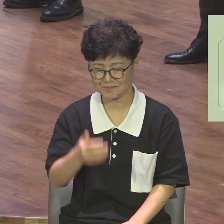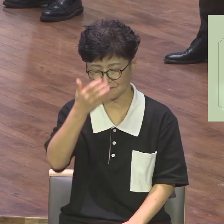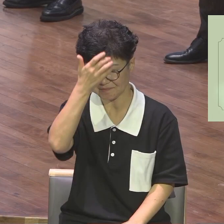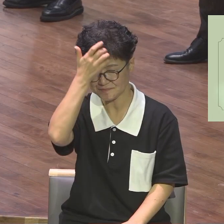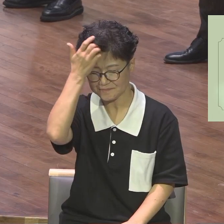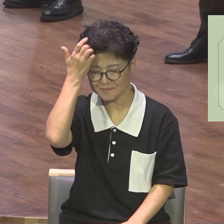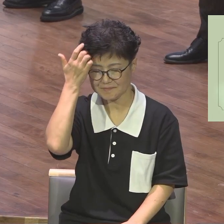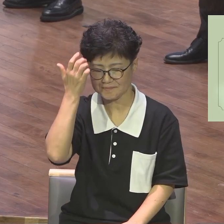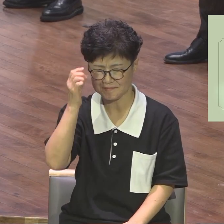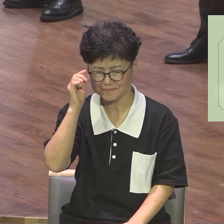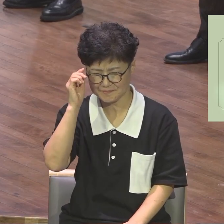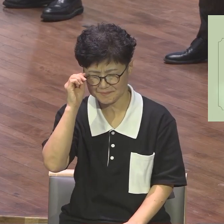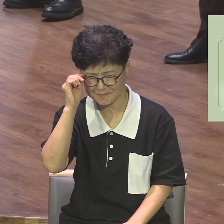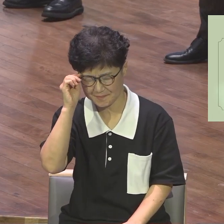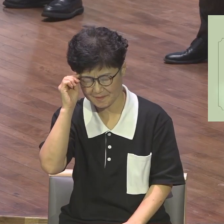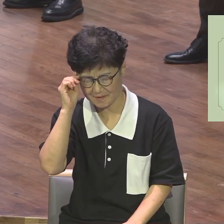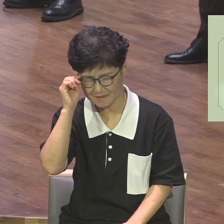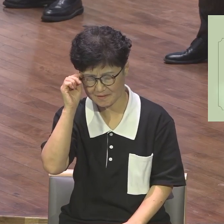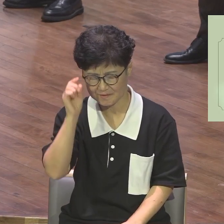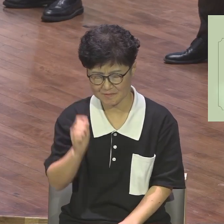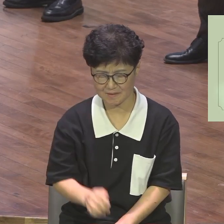하겠습니다. 주여!